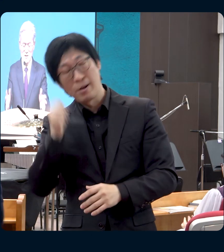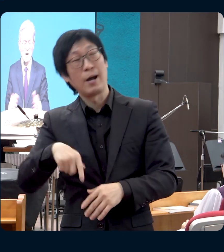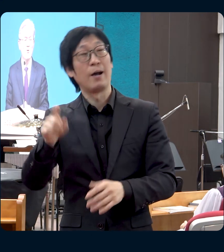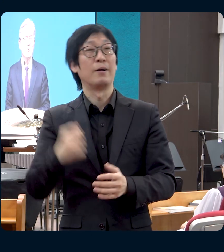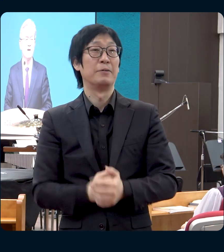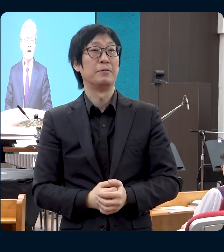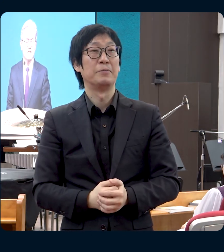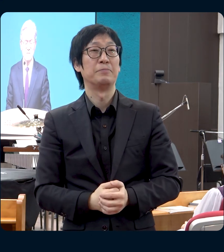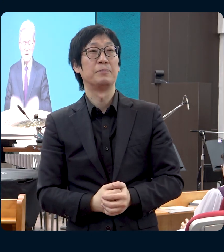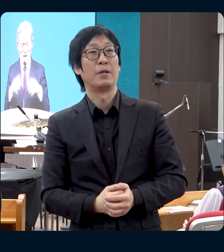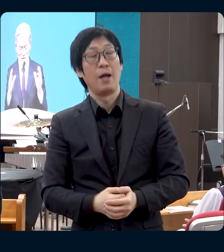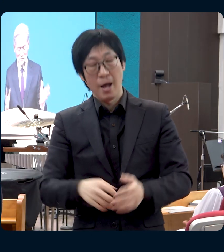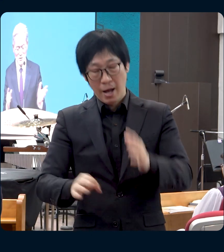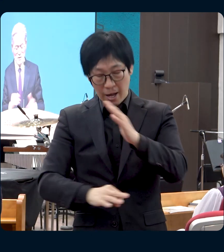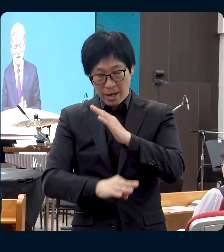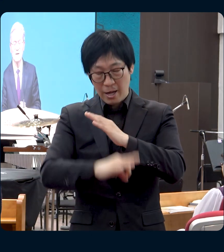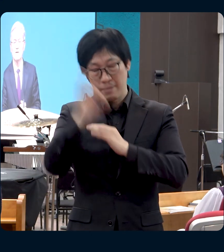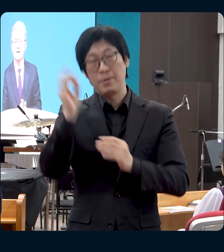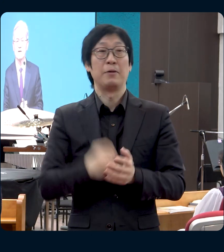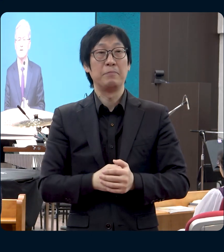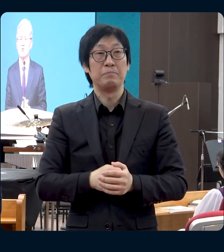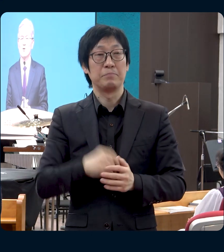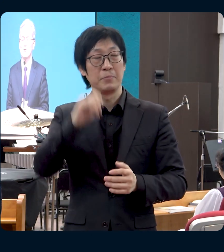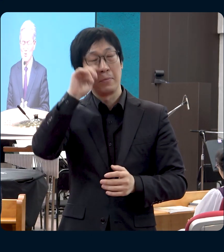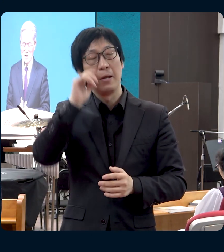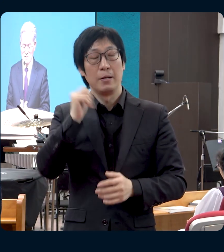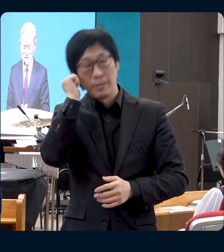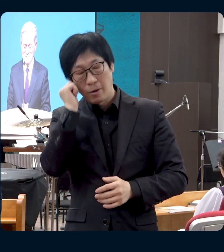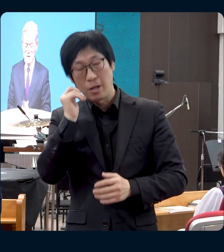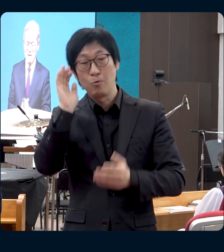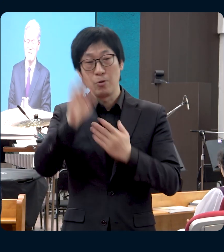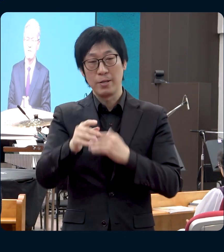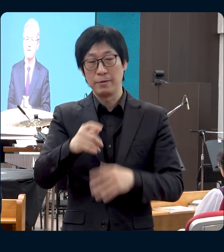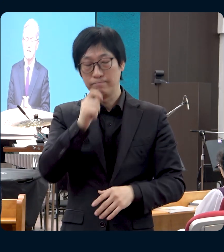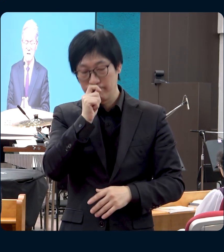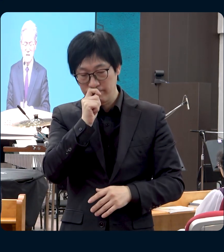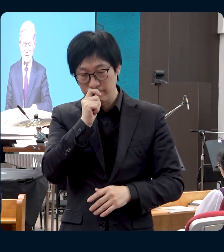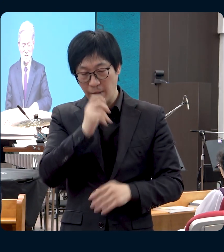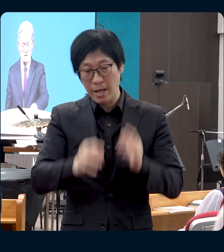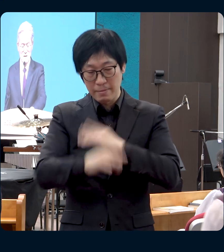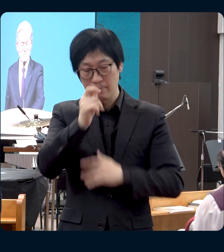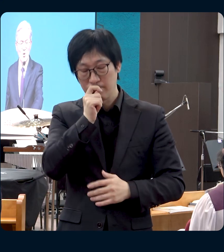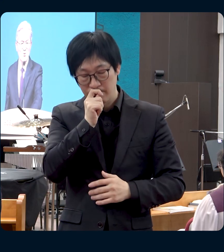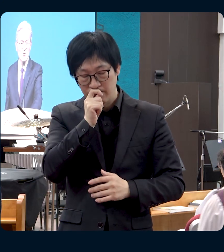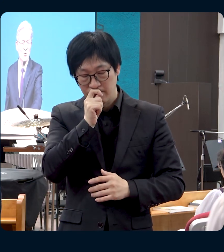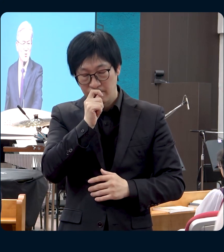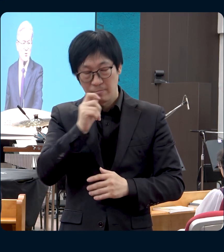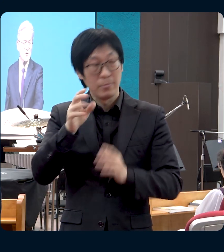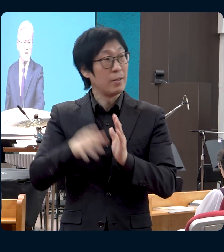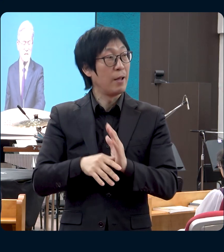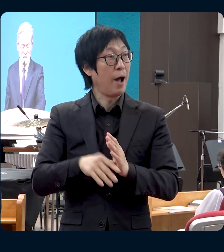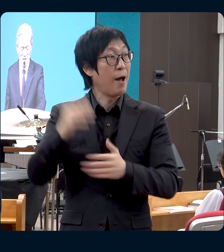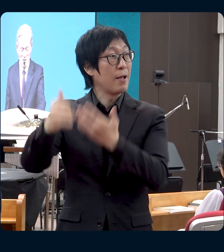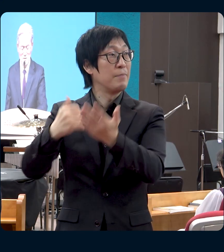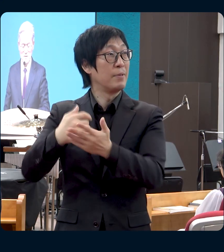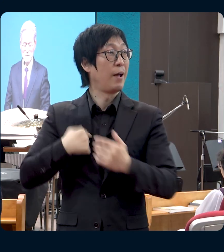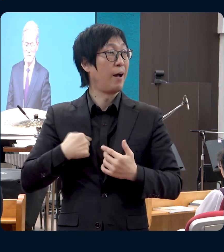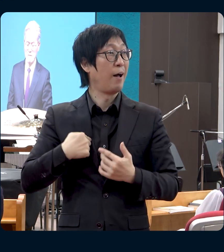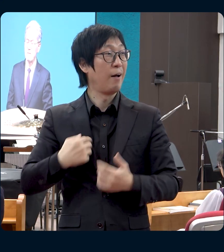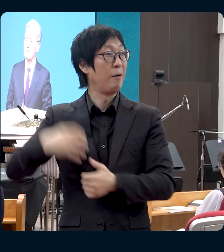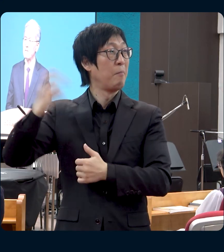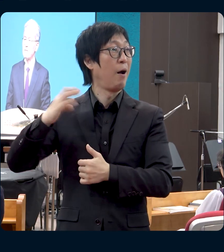도착해서 자고 아침에 딱 일어나서 이제 그래도 묵상을 하는데 하나님이 본격적으로 저를 야단치기